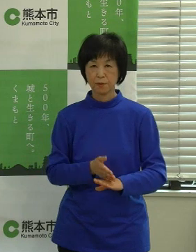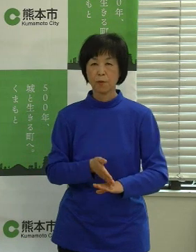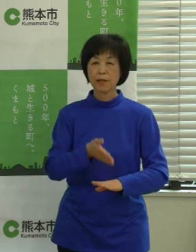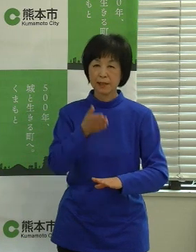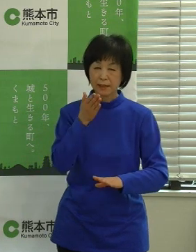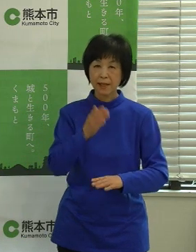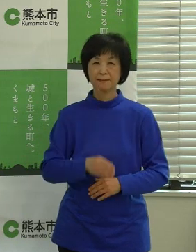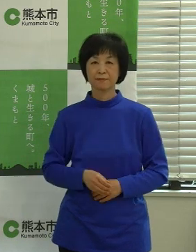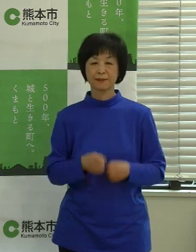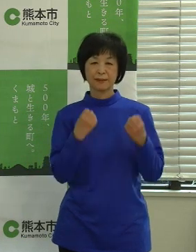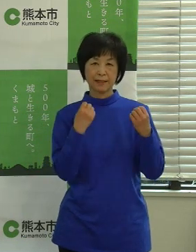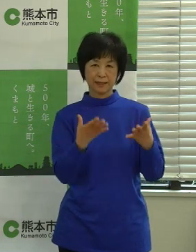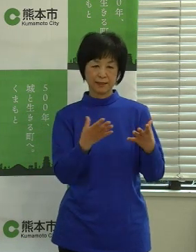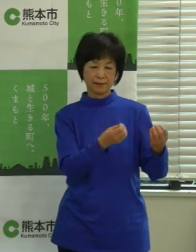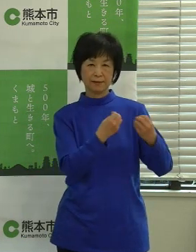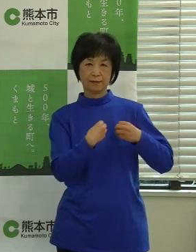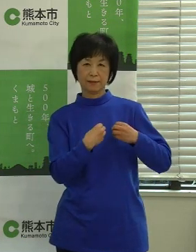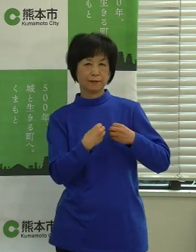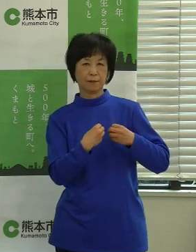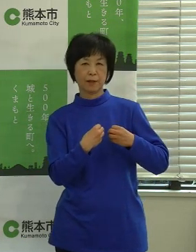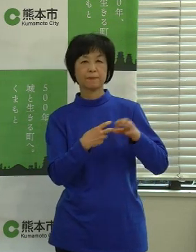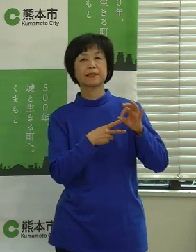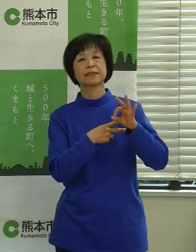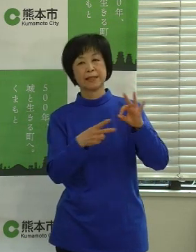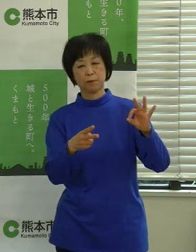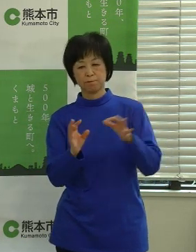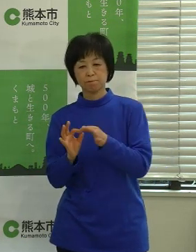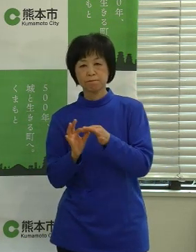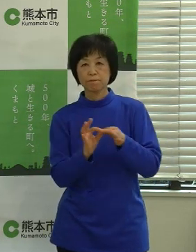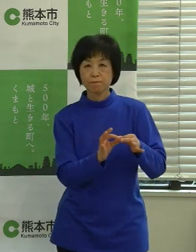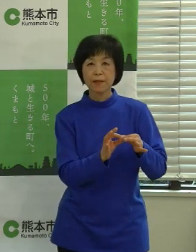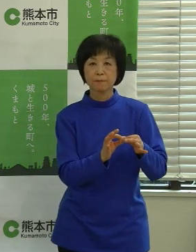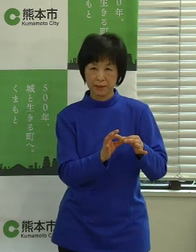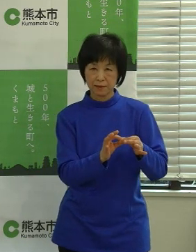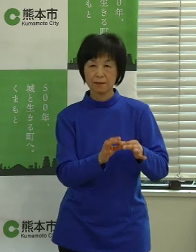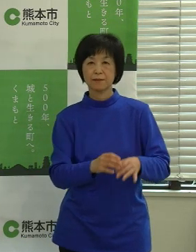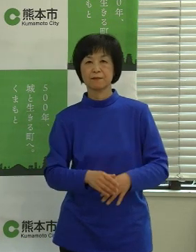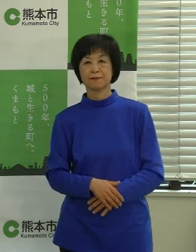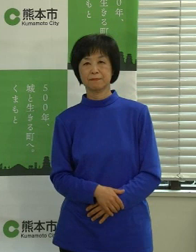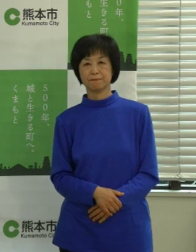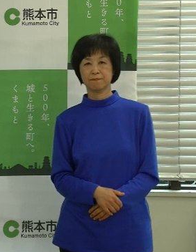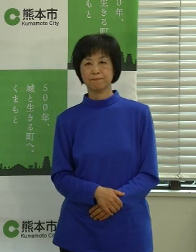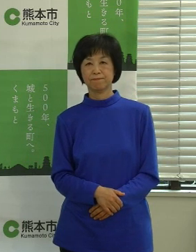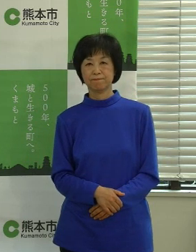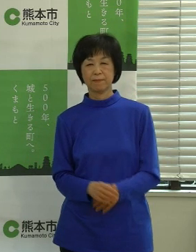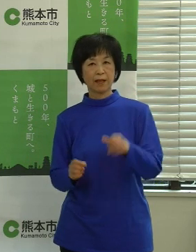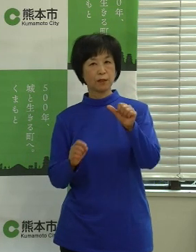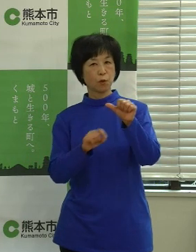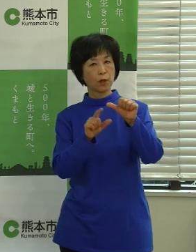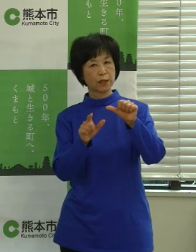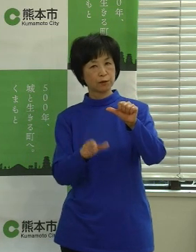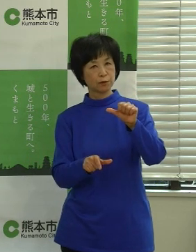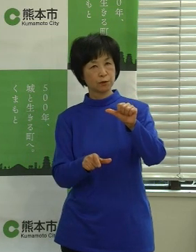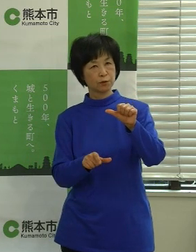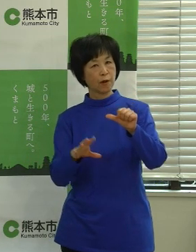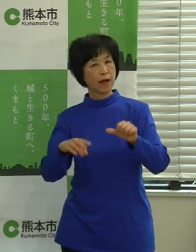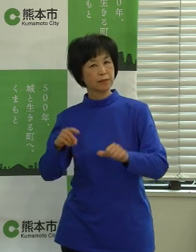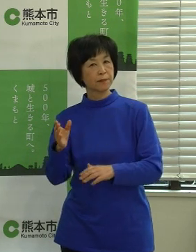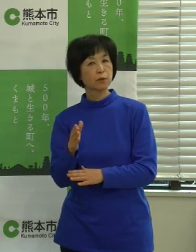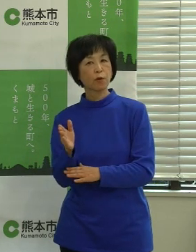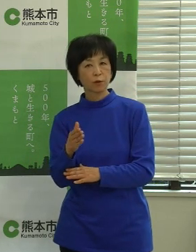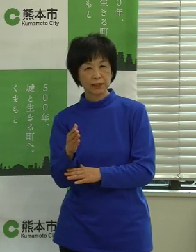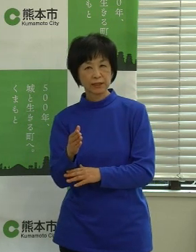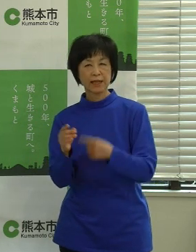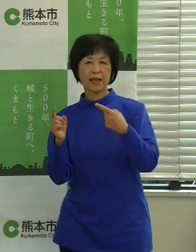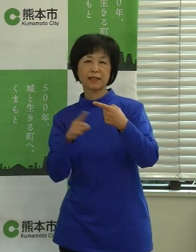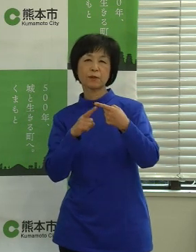規の感染者がゼロの状態が続いている、あるいはまあ5月の初旬に一人ですね、確認